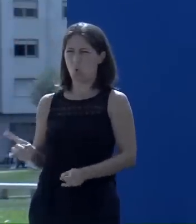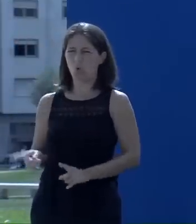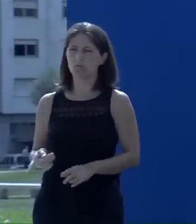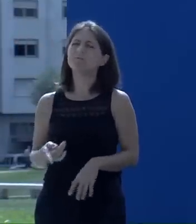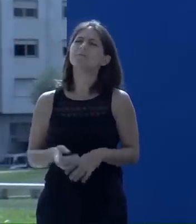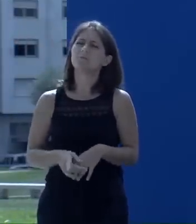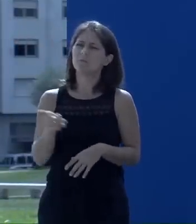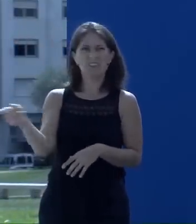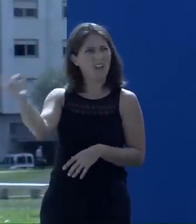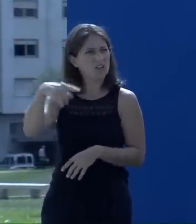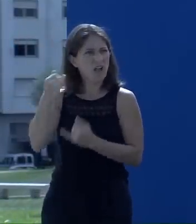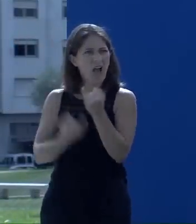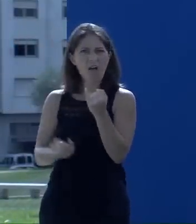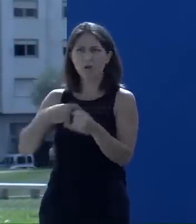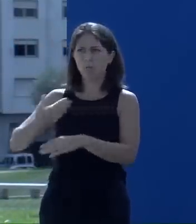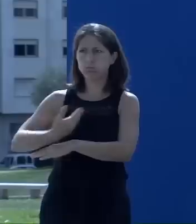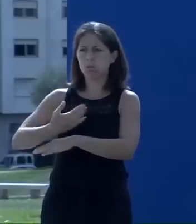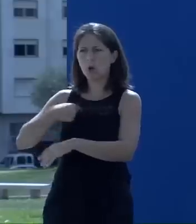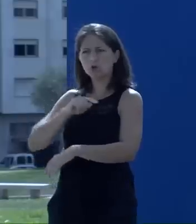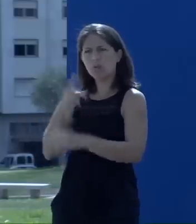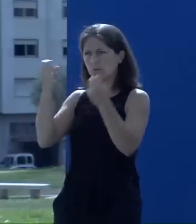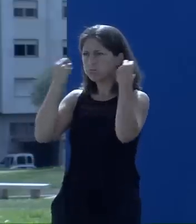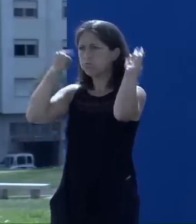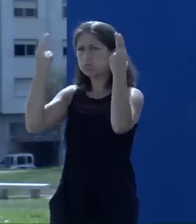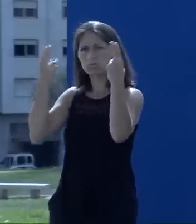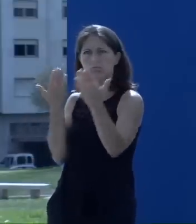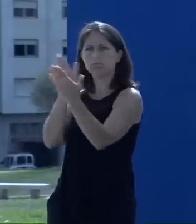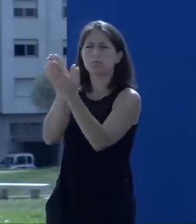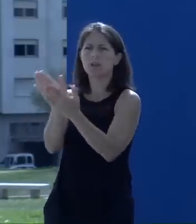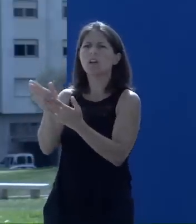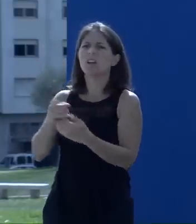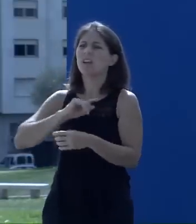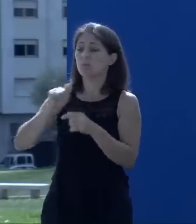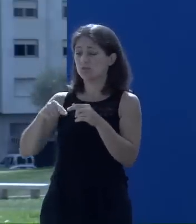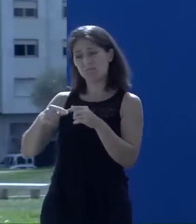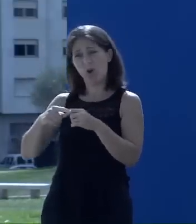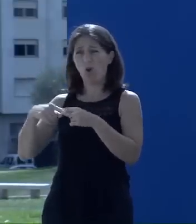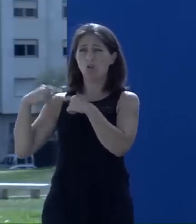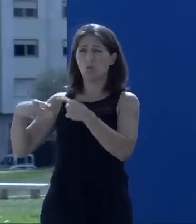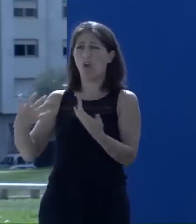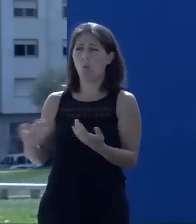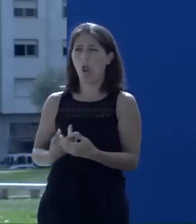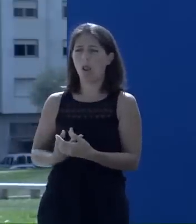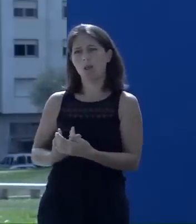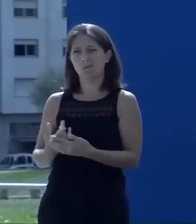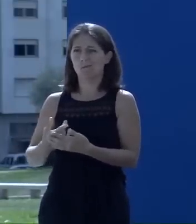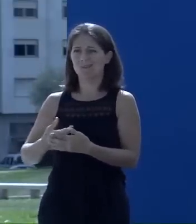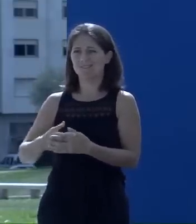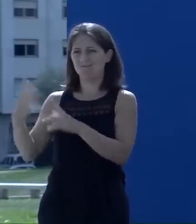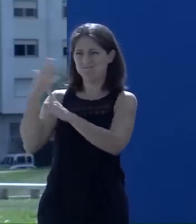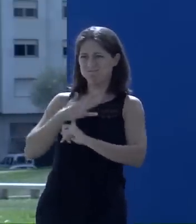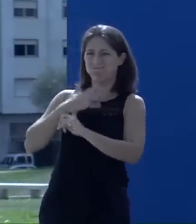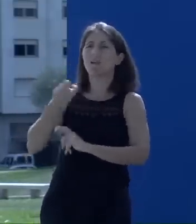Todas elas agresións contra as que nos rebelamos e acto seguido fomos represaliadas. Ao igual que o candidato